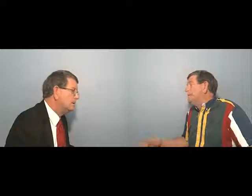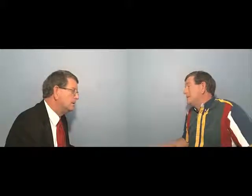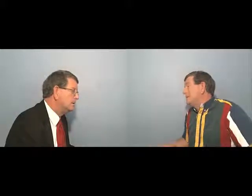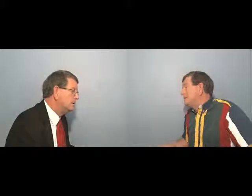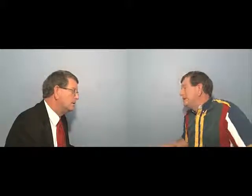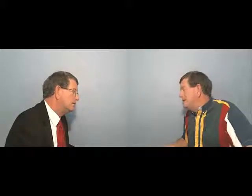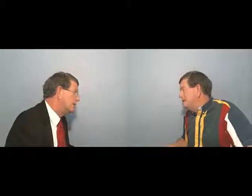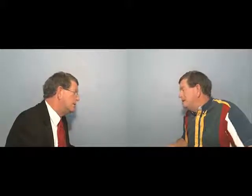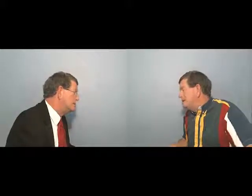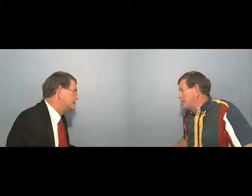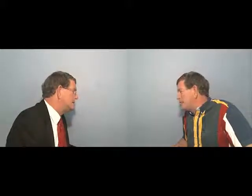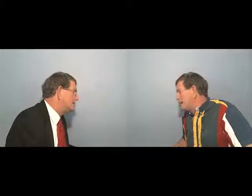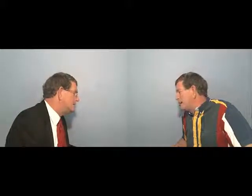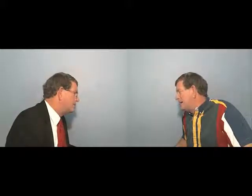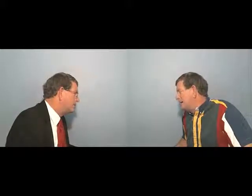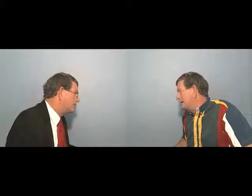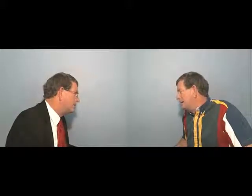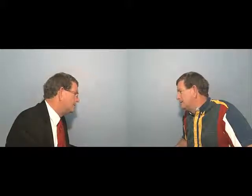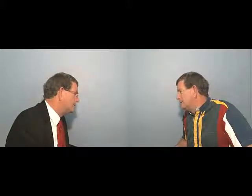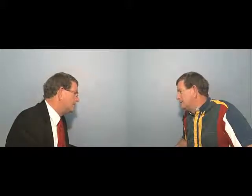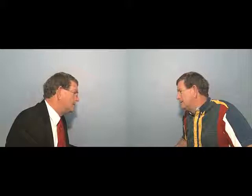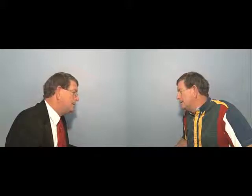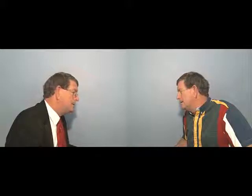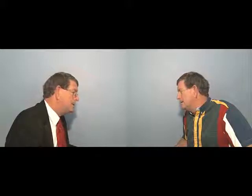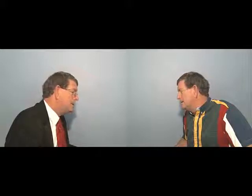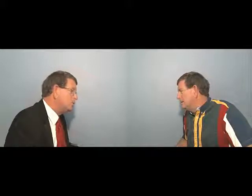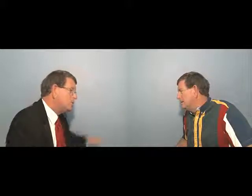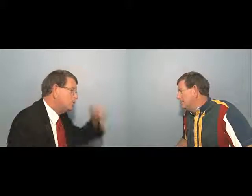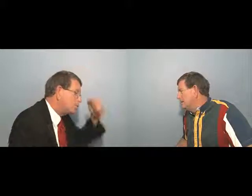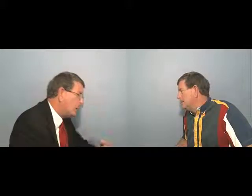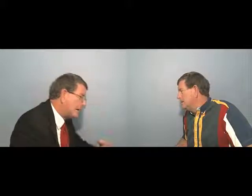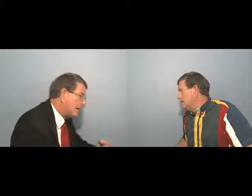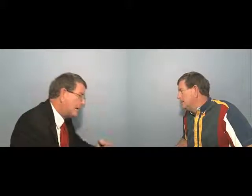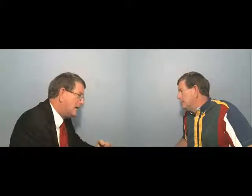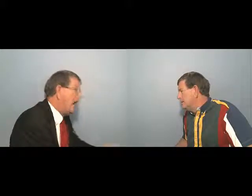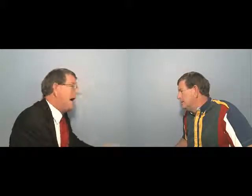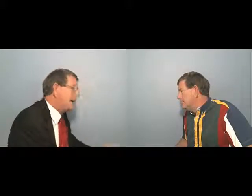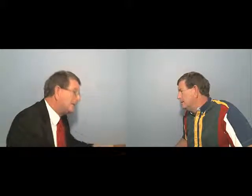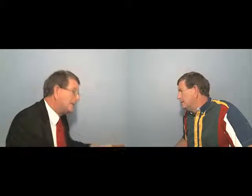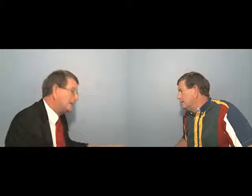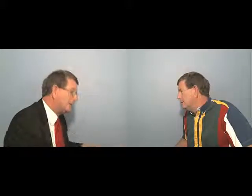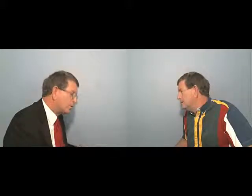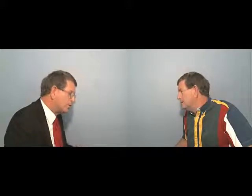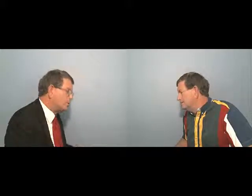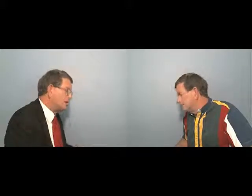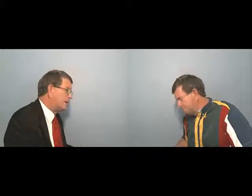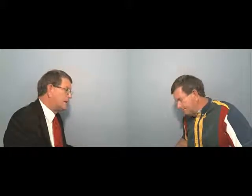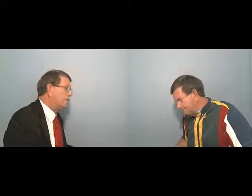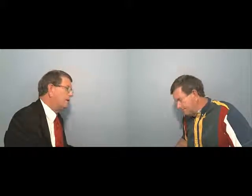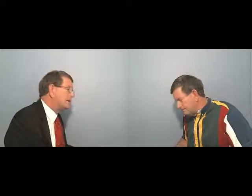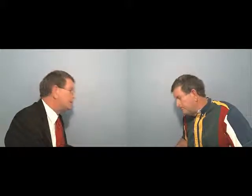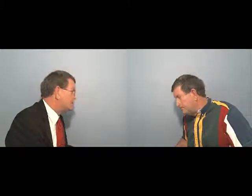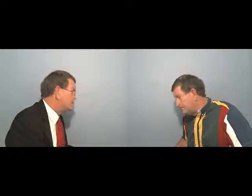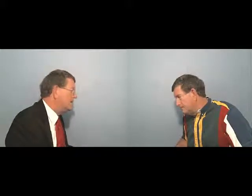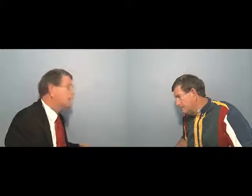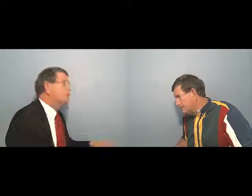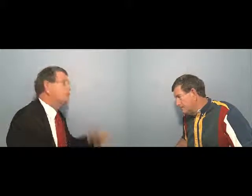la vie, manger de la Steve. glace. Steve, tu dois arrêter de manger toute cette glace. Regarde-toi. Tu